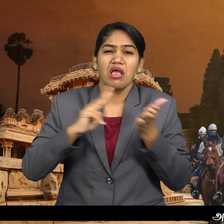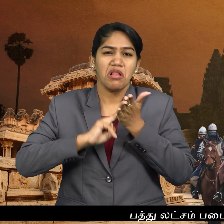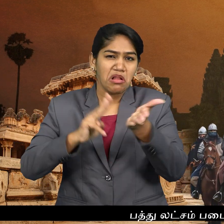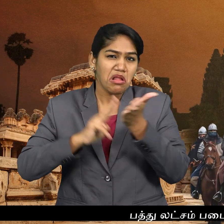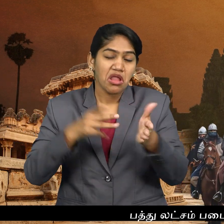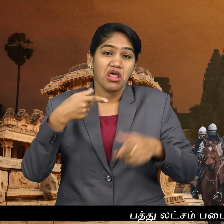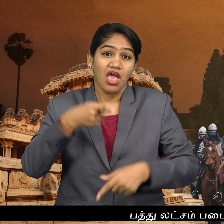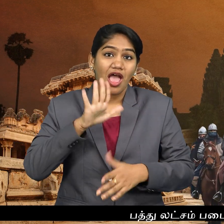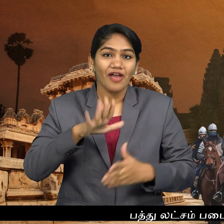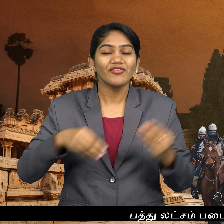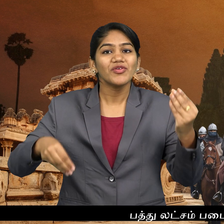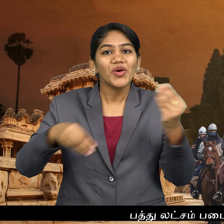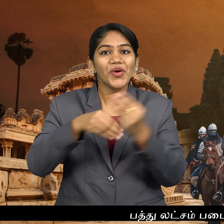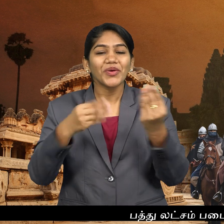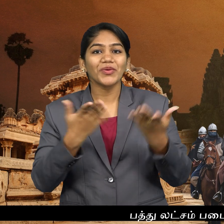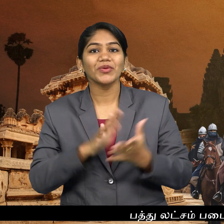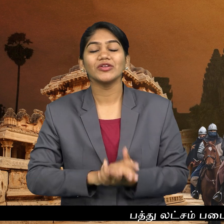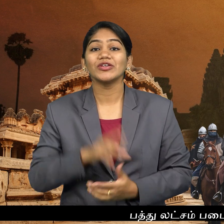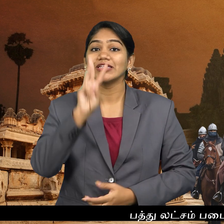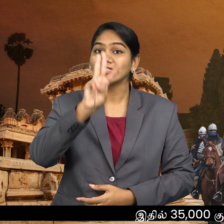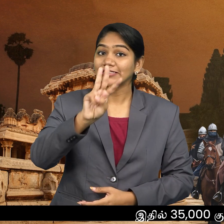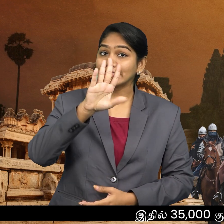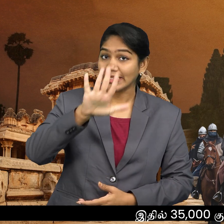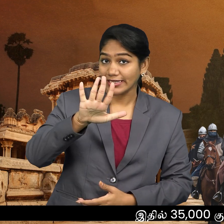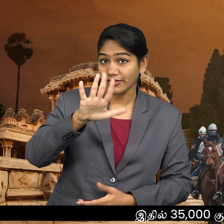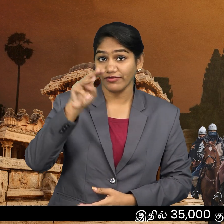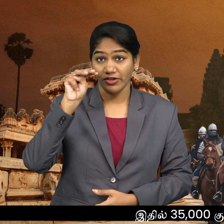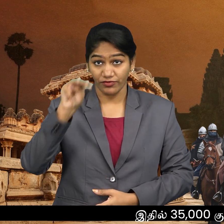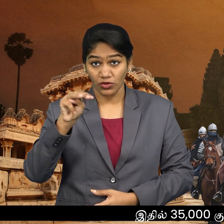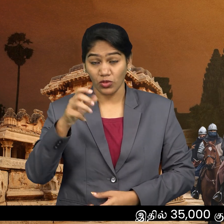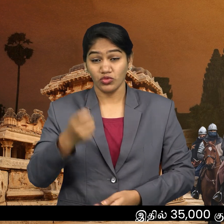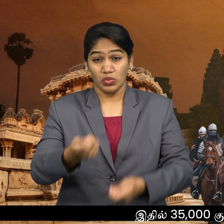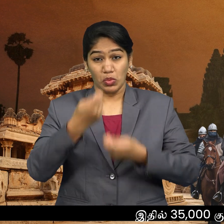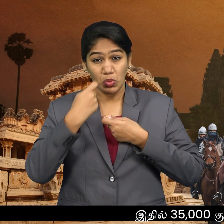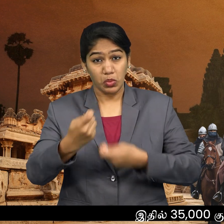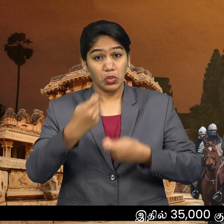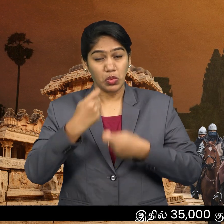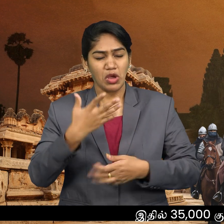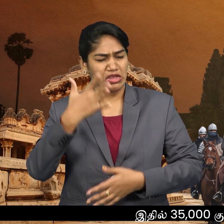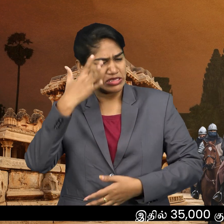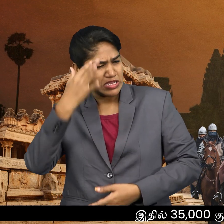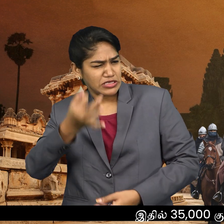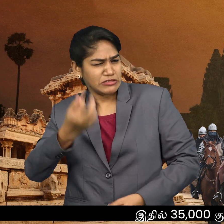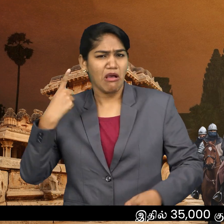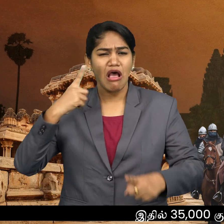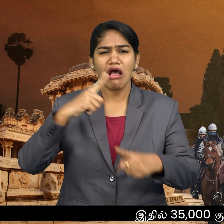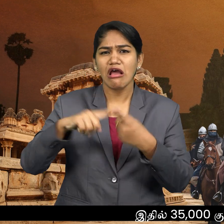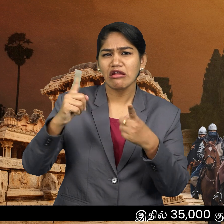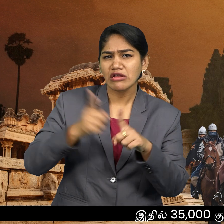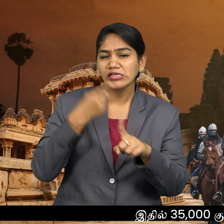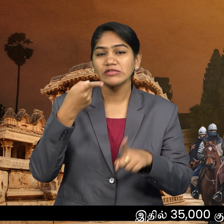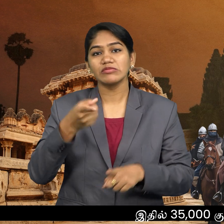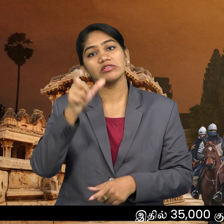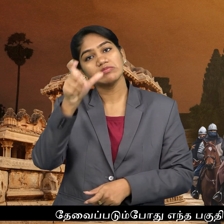அல்லது 10,00,000 படை வீரர்கள் இருந்தனர். இதில் 35,000 குதிரை படை வீரர்கள்